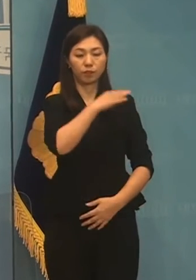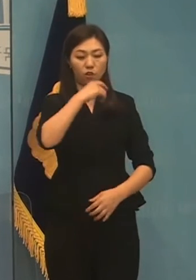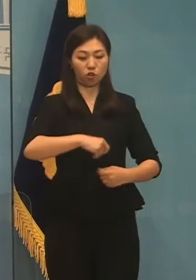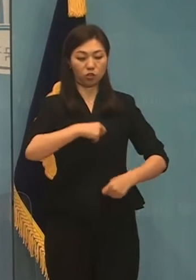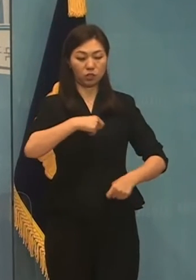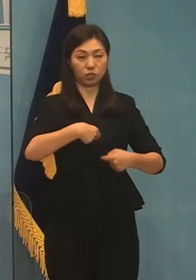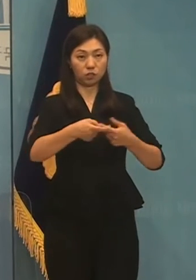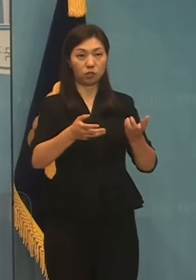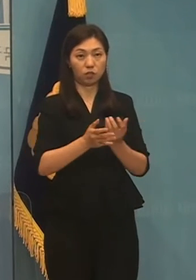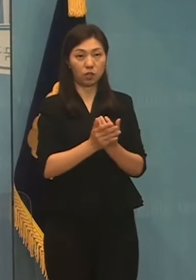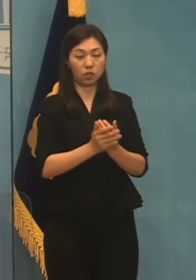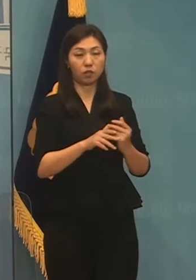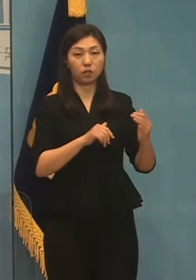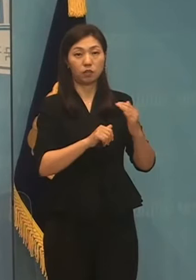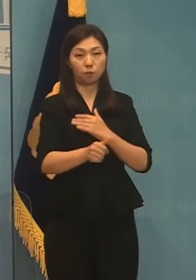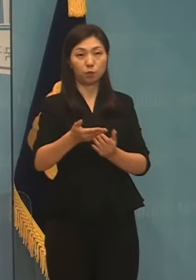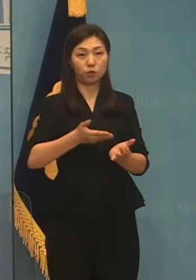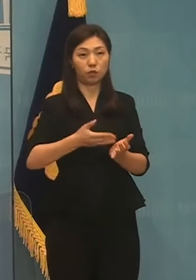따라서 won